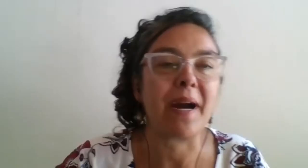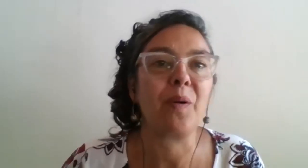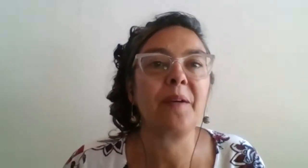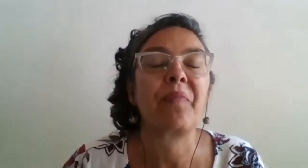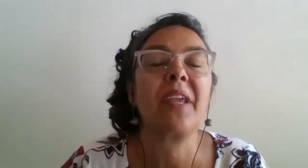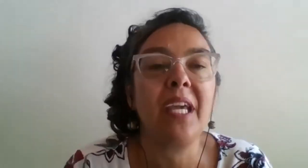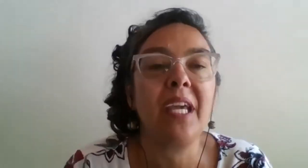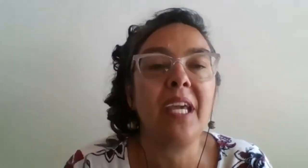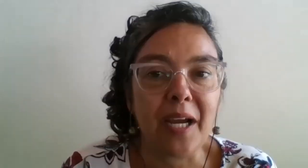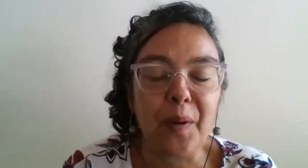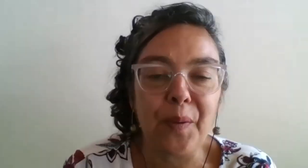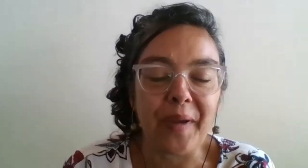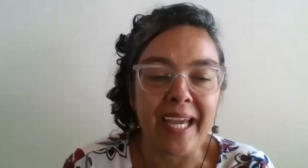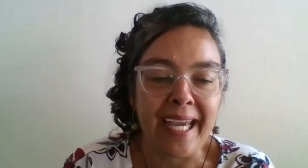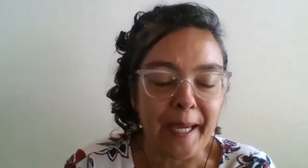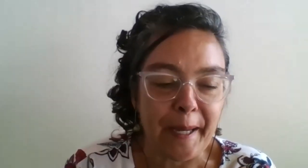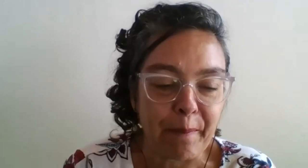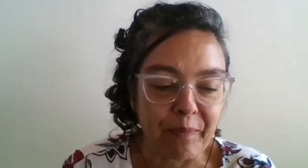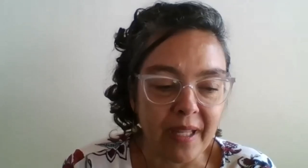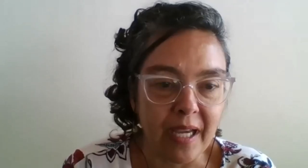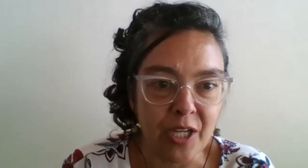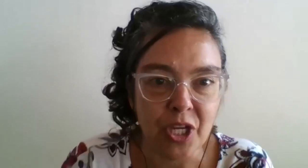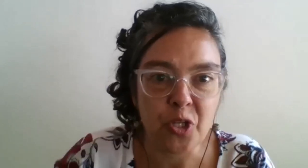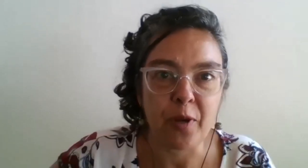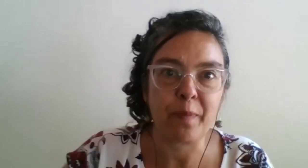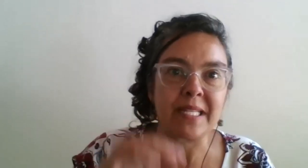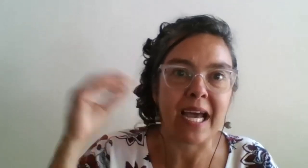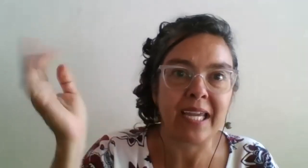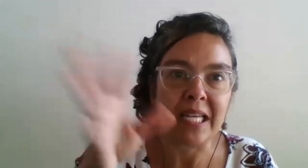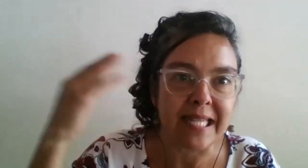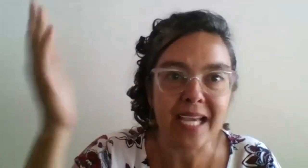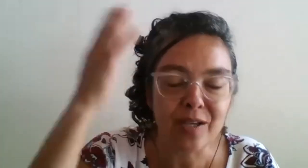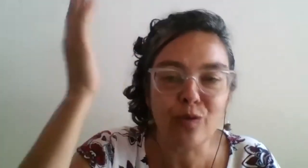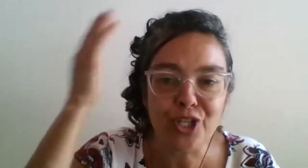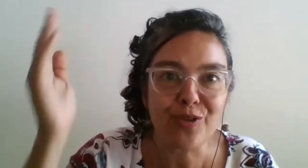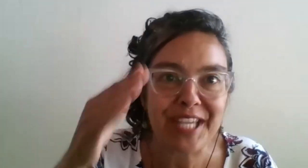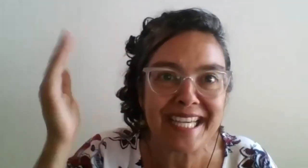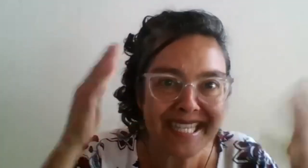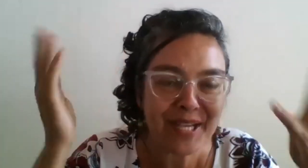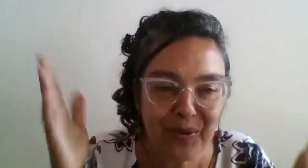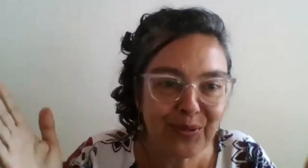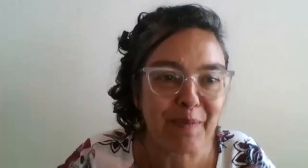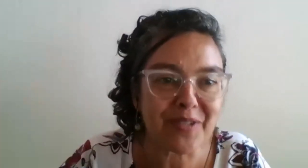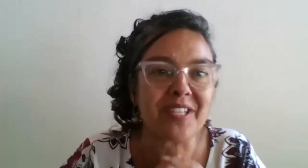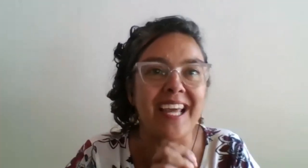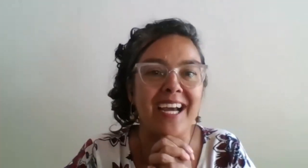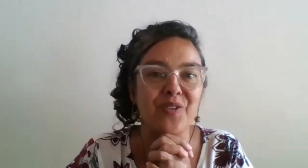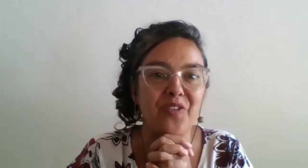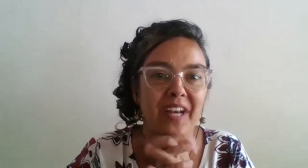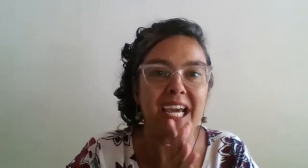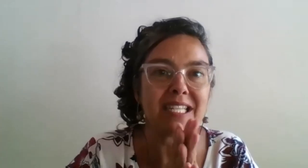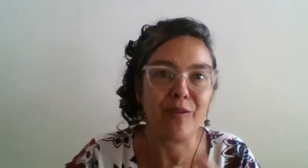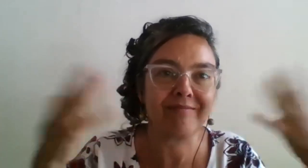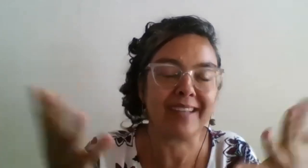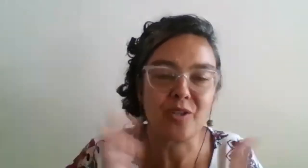Obrigada, Paula. Então, acho que a gente pode passar aqueles 10 segundinhos, 15 segundos para as